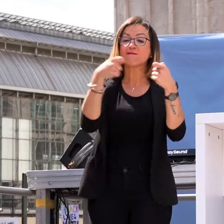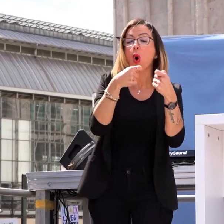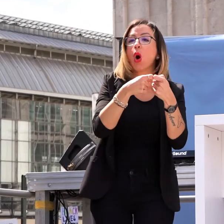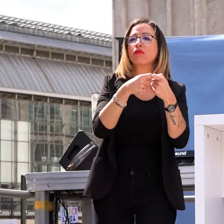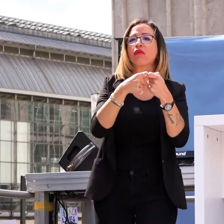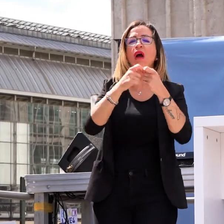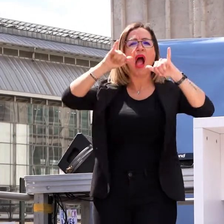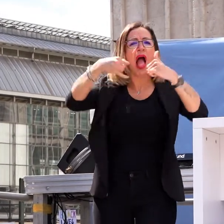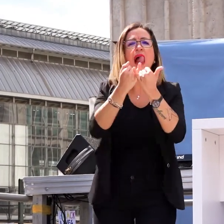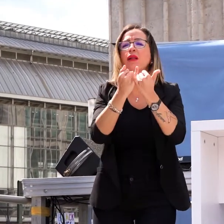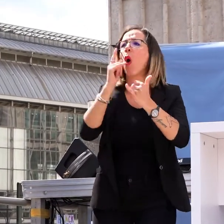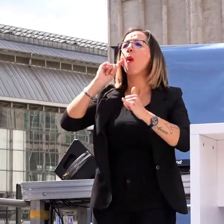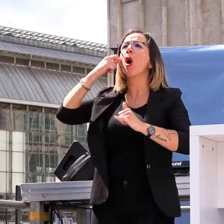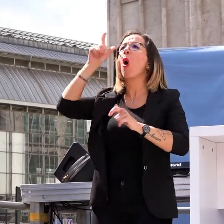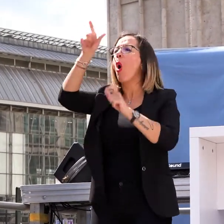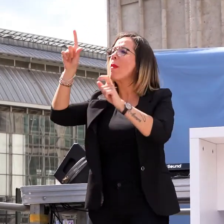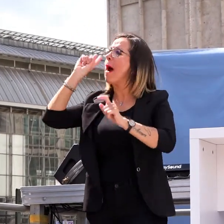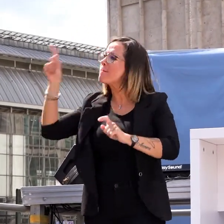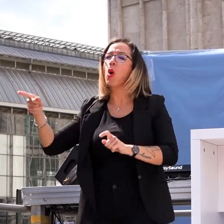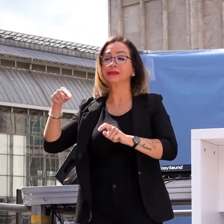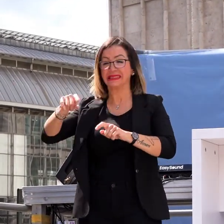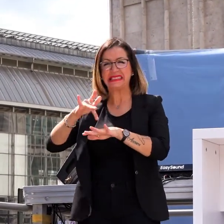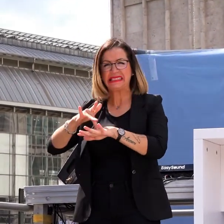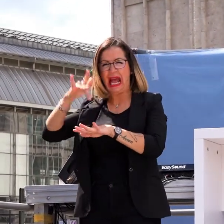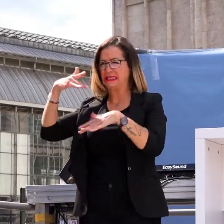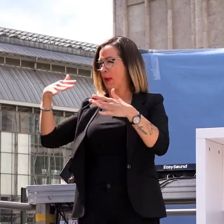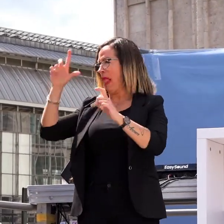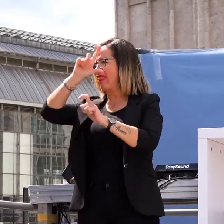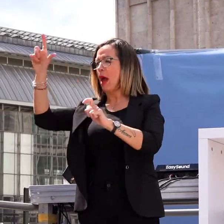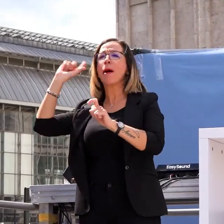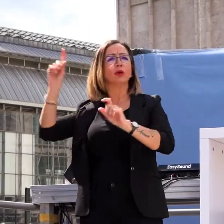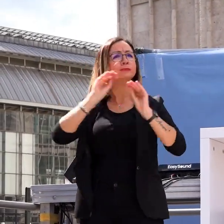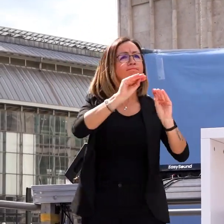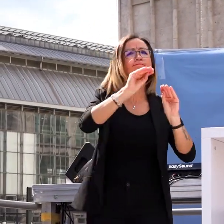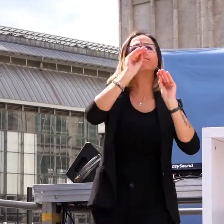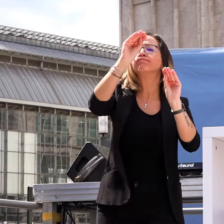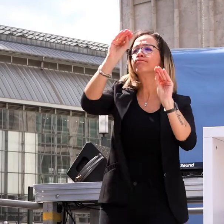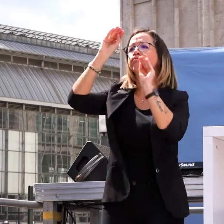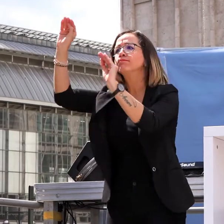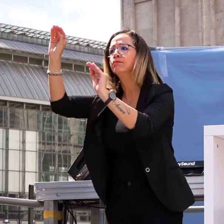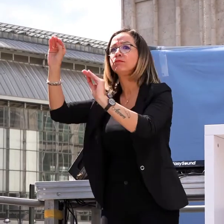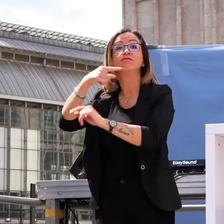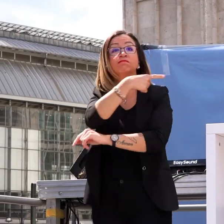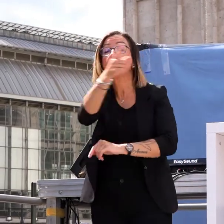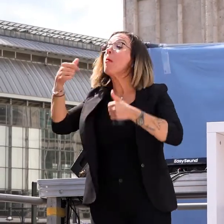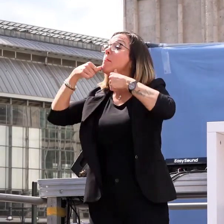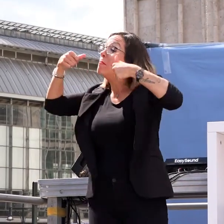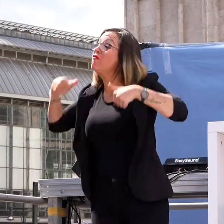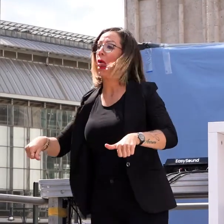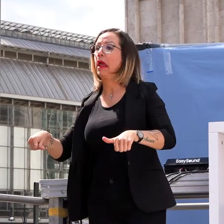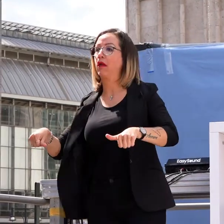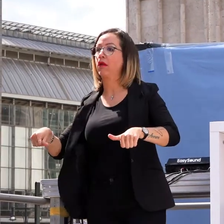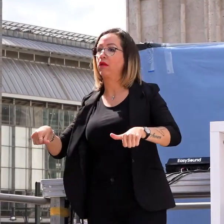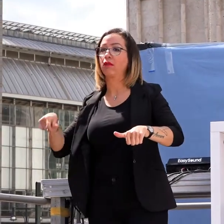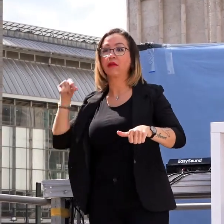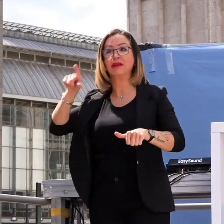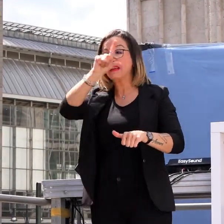eure Großeltern auf diese hochsensible Thematik aufmerksam zu machen. Ihr habt die Pflicht, dieses Verhalten zu